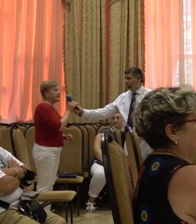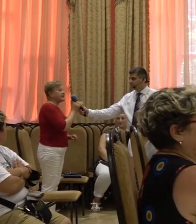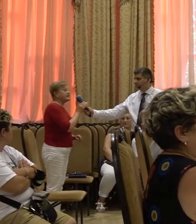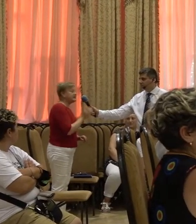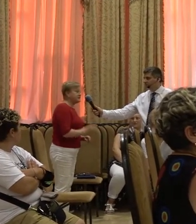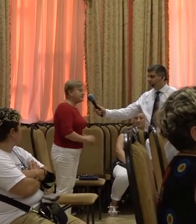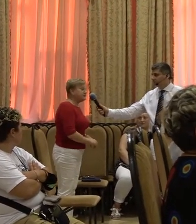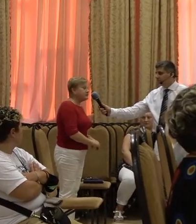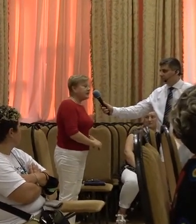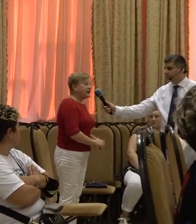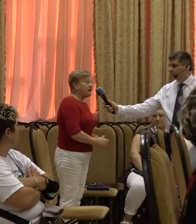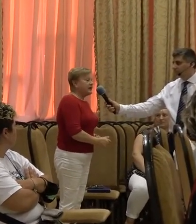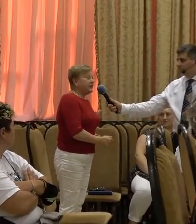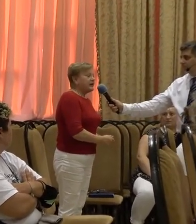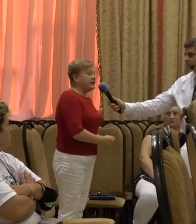Întrebarea mea este